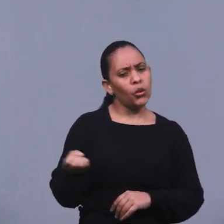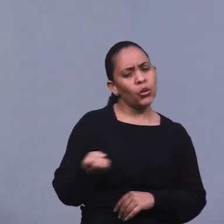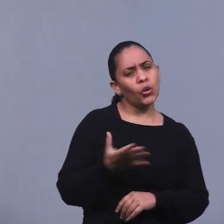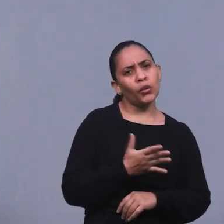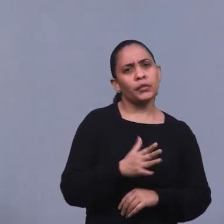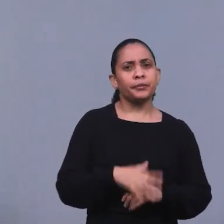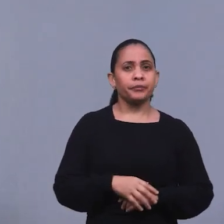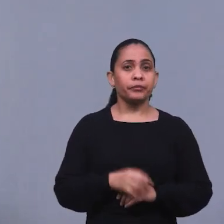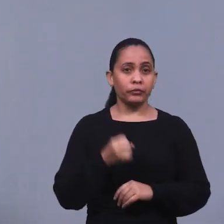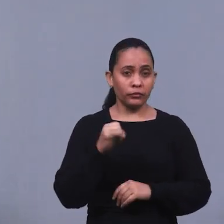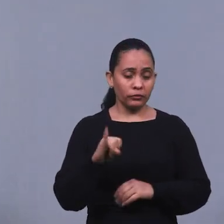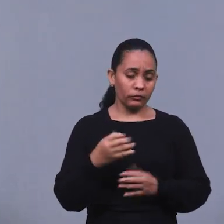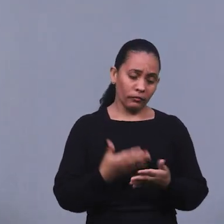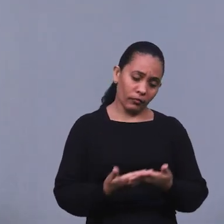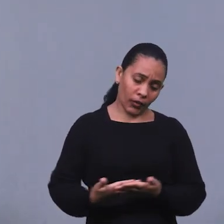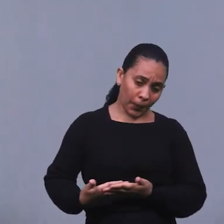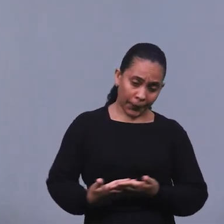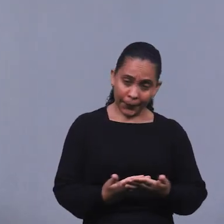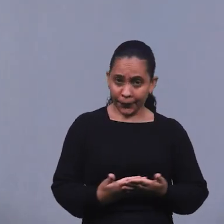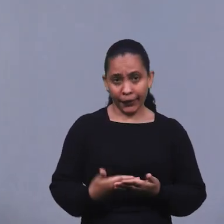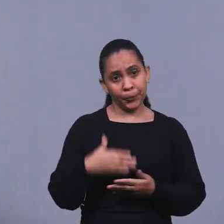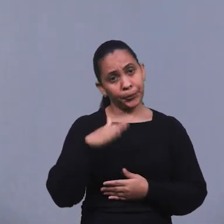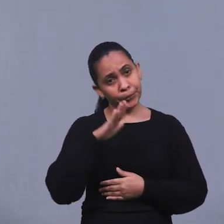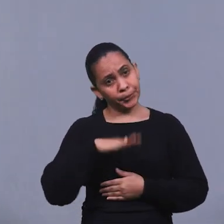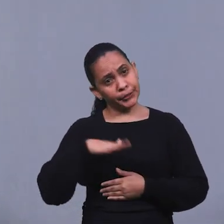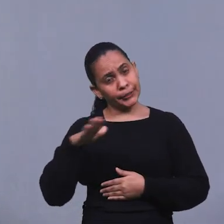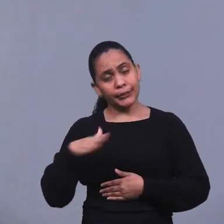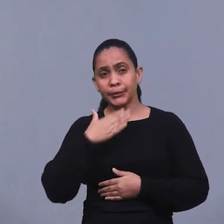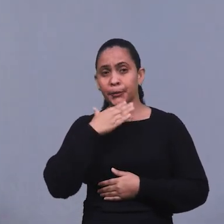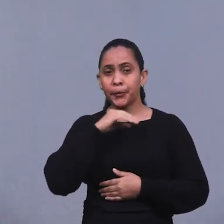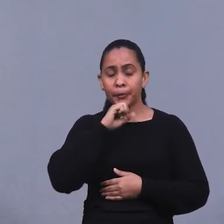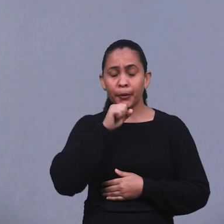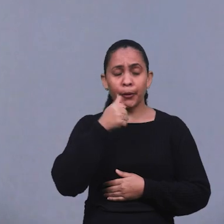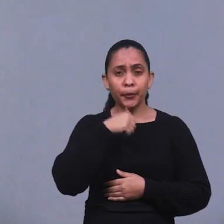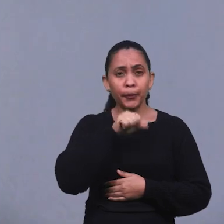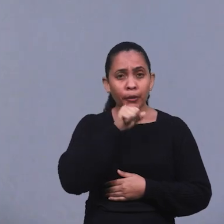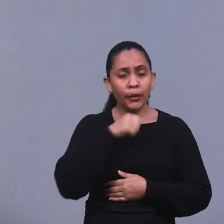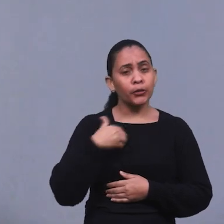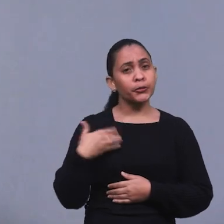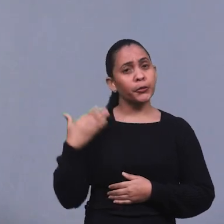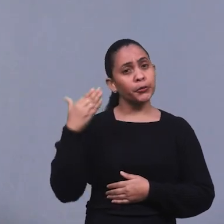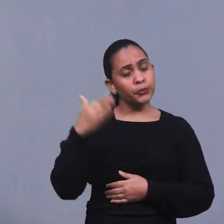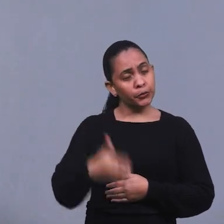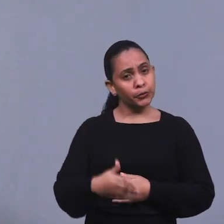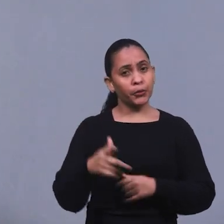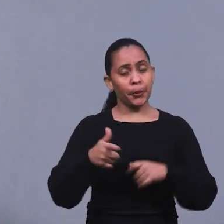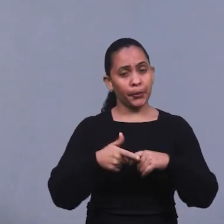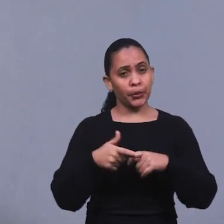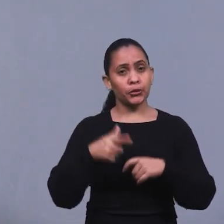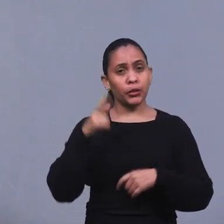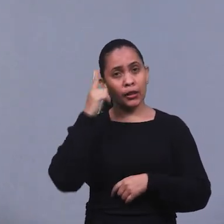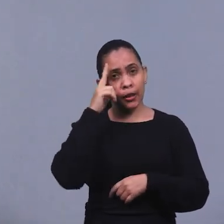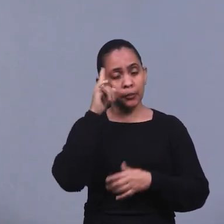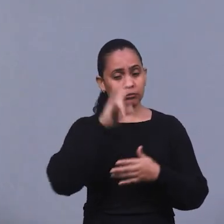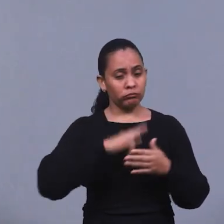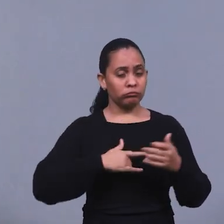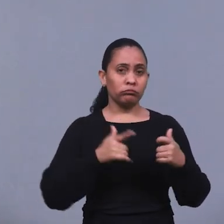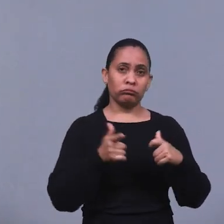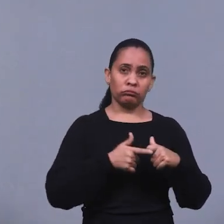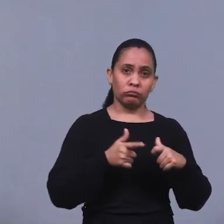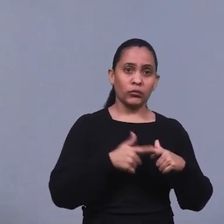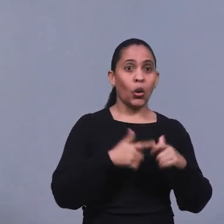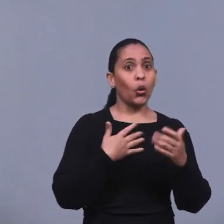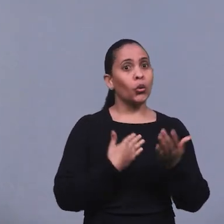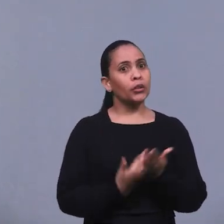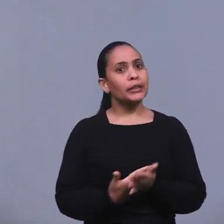novinho, se é um bebê, né, uma criança, pai, mãe, quando for ao médico, lembra de pegar o laudo